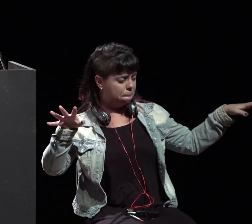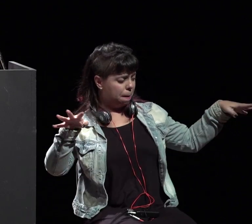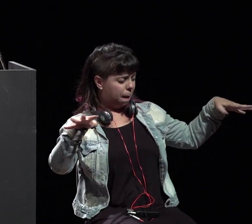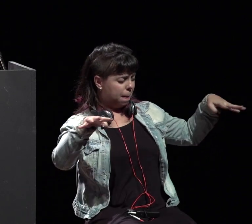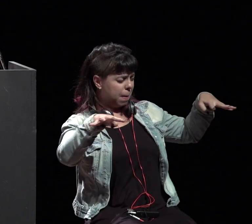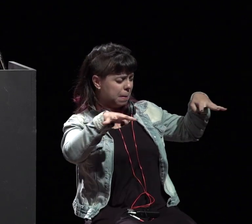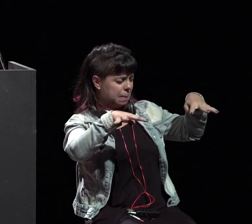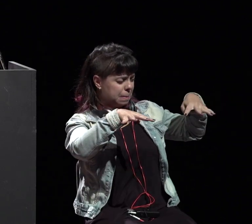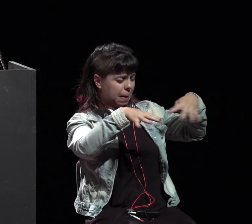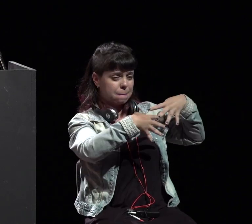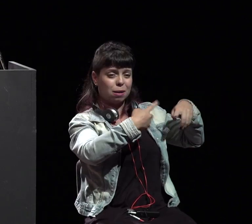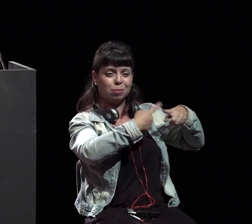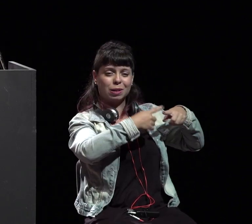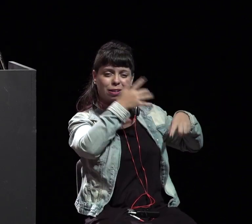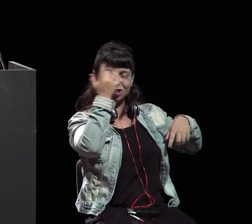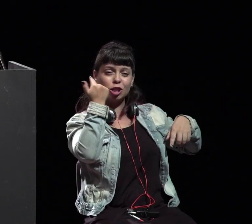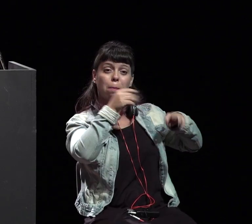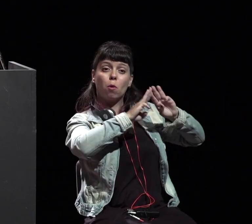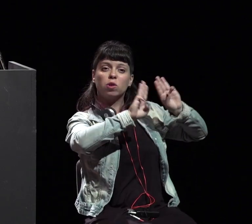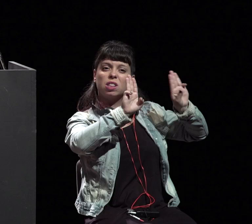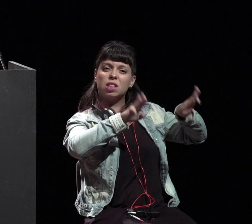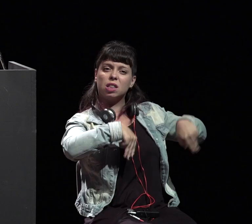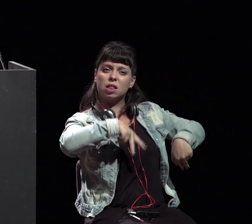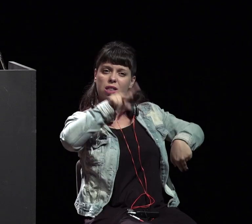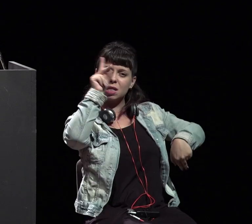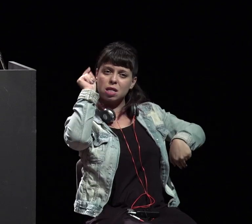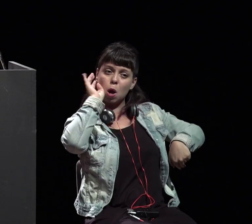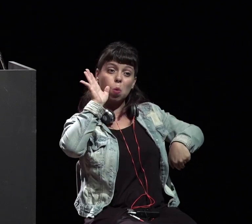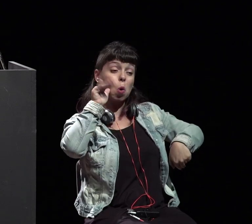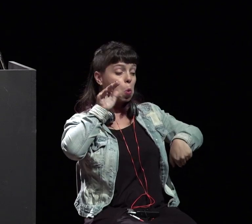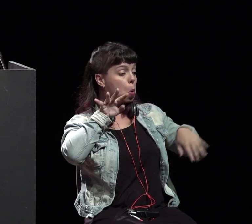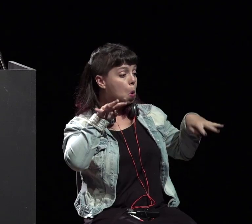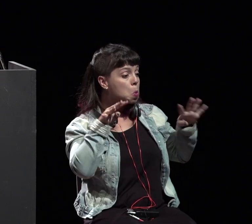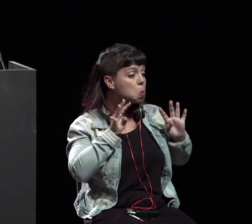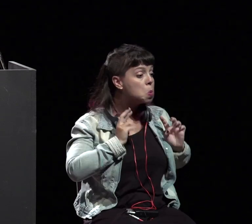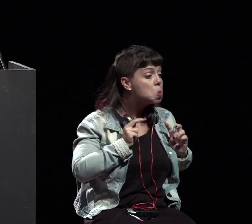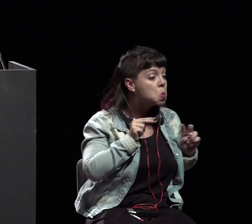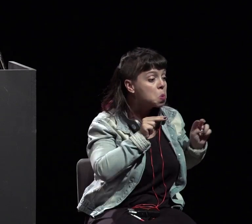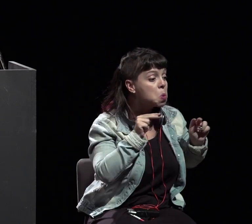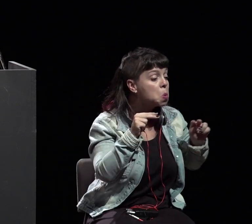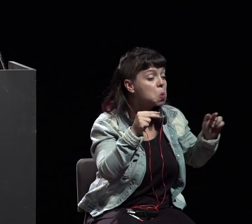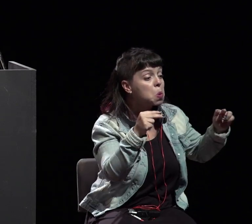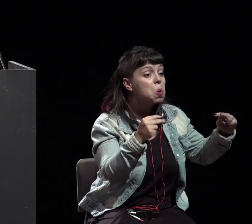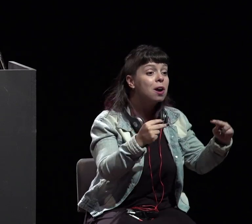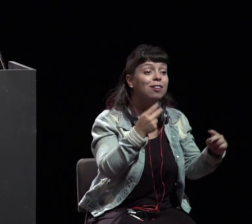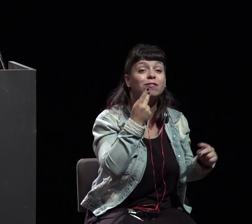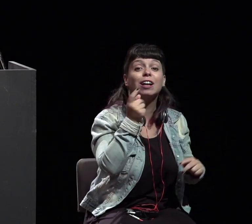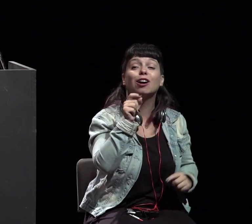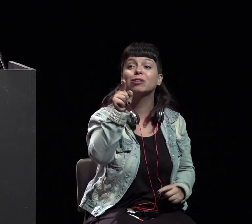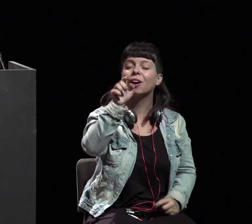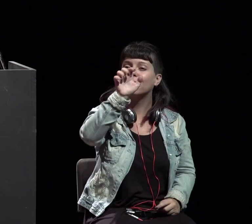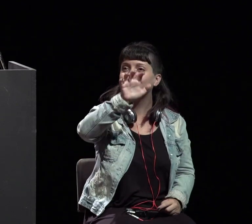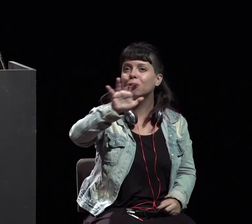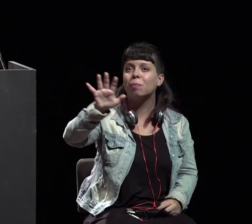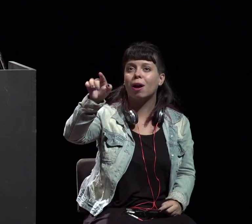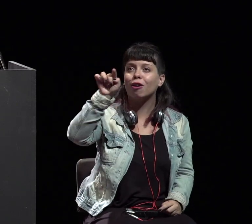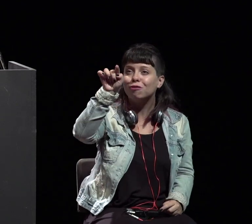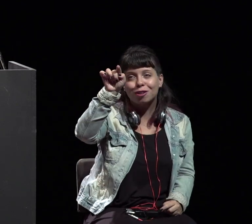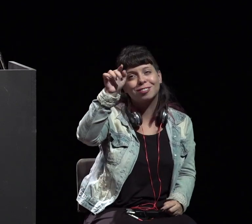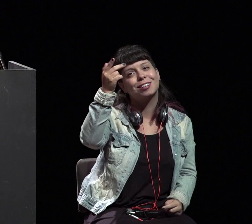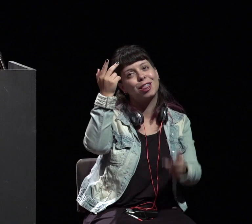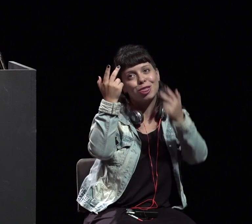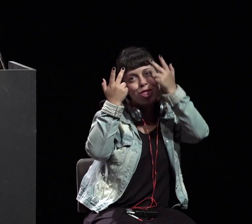gabinetes de curiosidade, pelos antigos museus, para reafirmar para a sociedade europeia o que seria o normal,